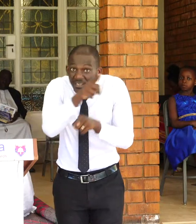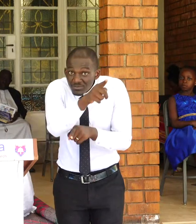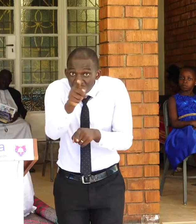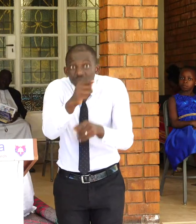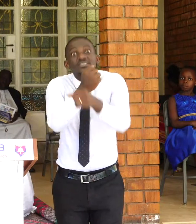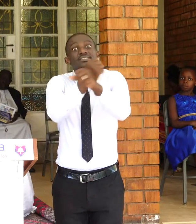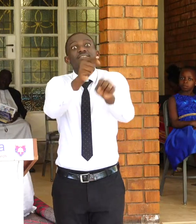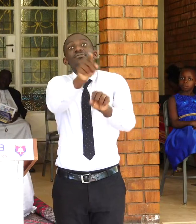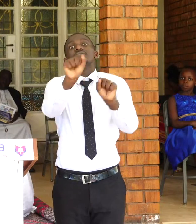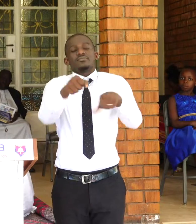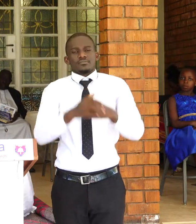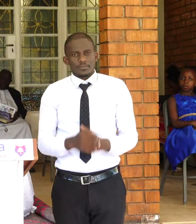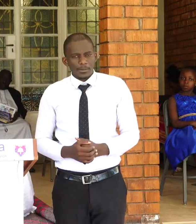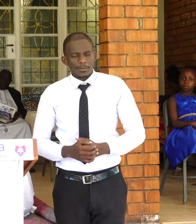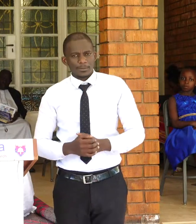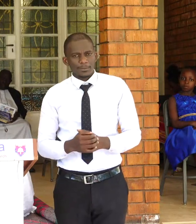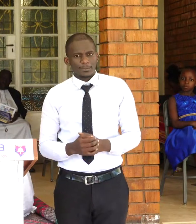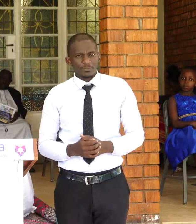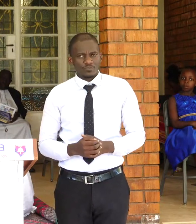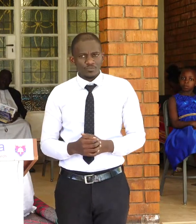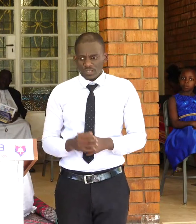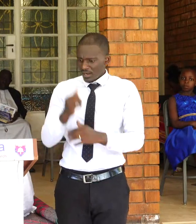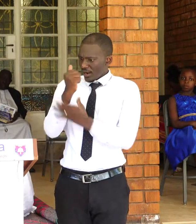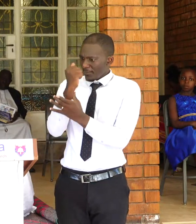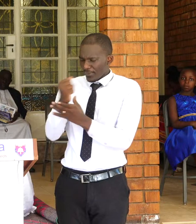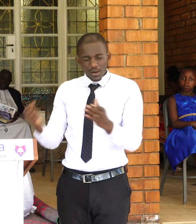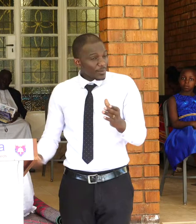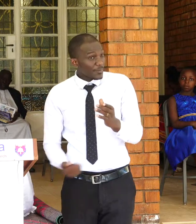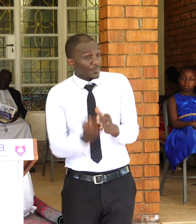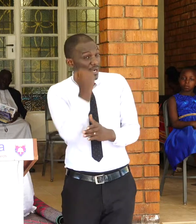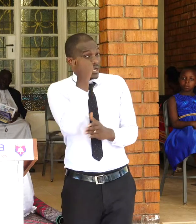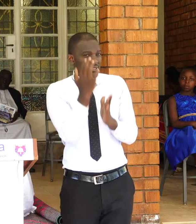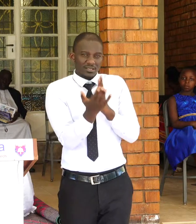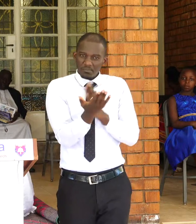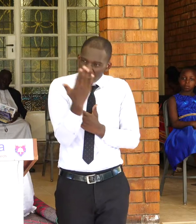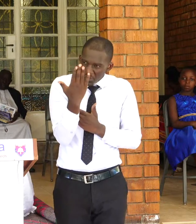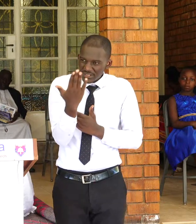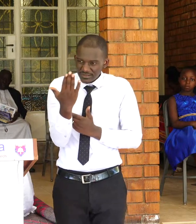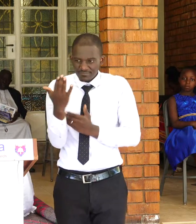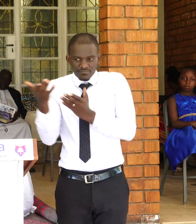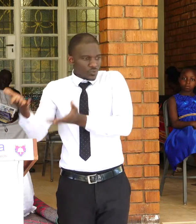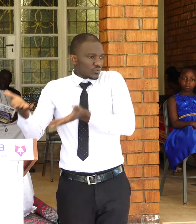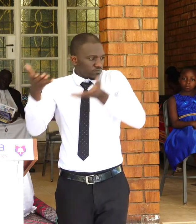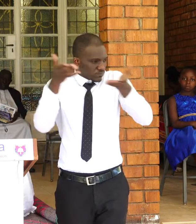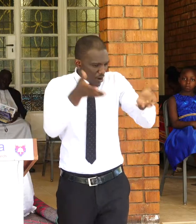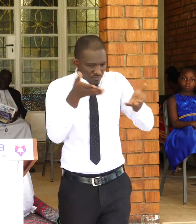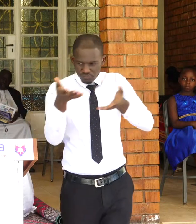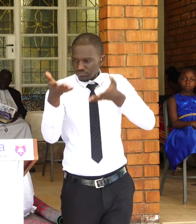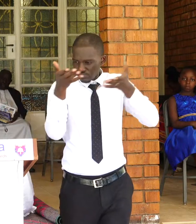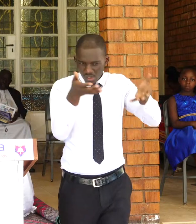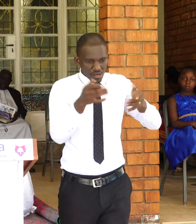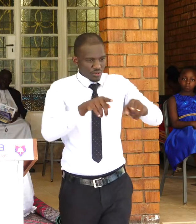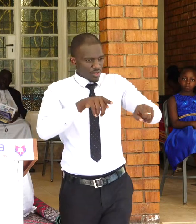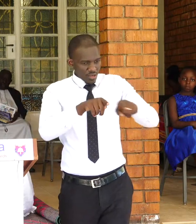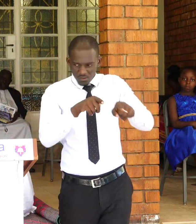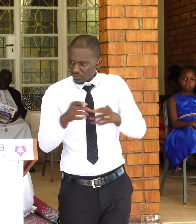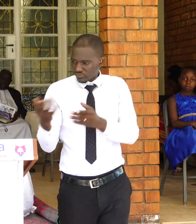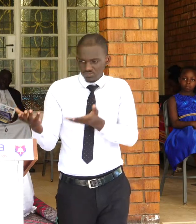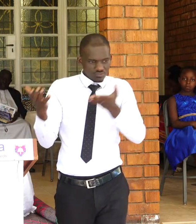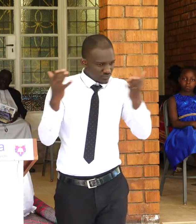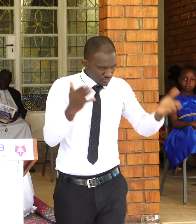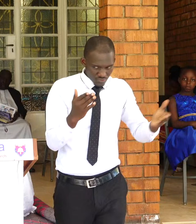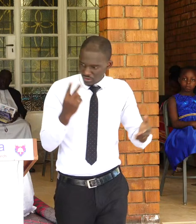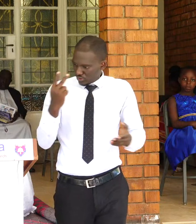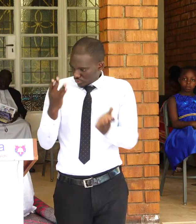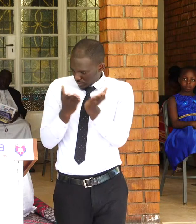kikutaasa aleluya Ibulayimu n'agolokoka enkya ku makya nassa amatindiko ku ndogoye n'atwala babiri ku